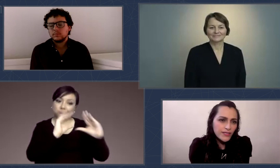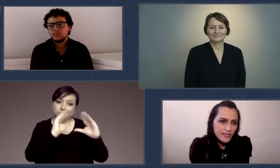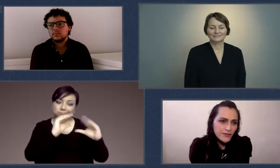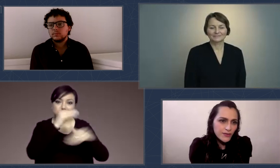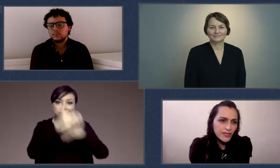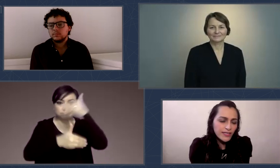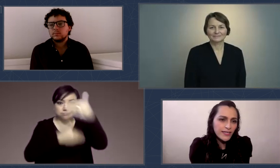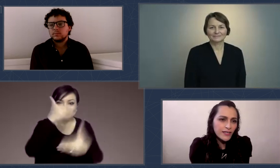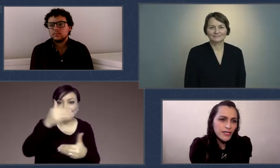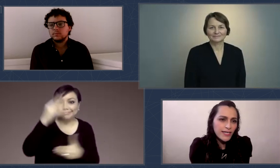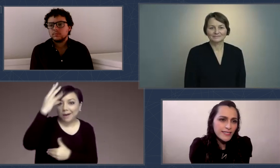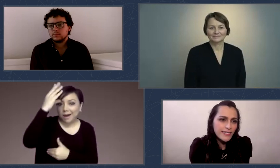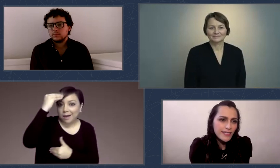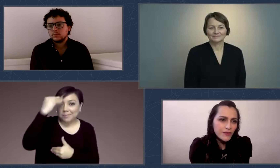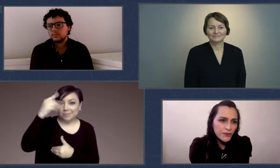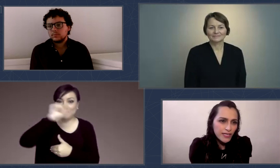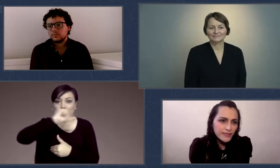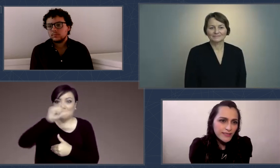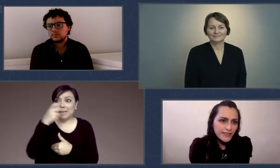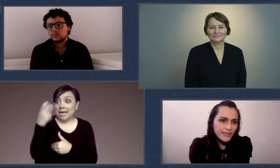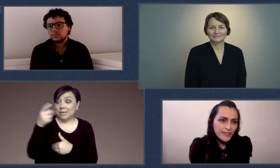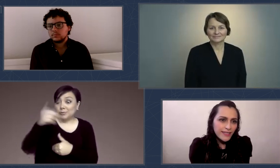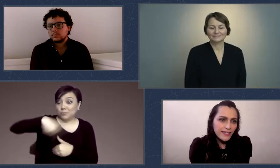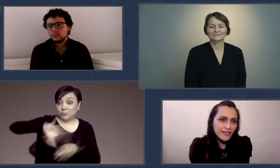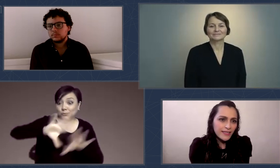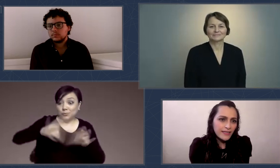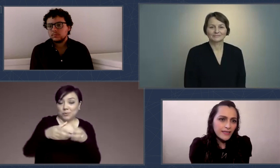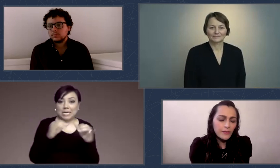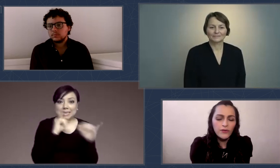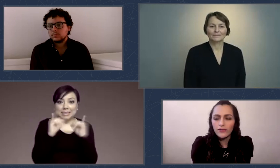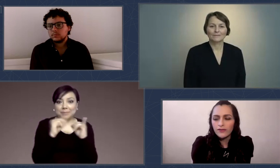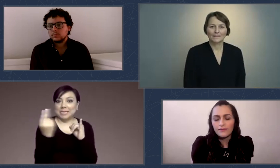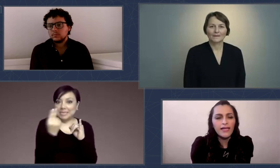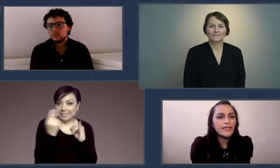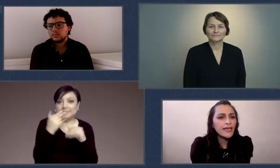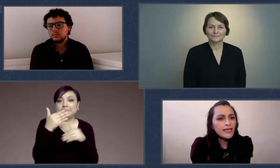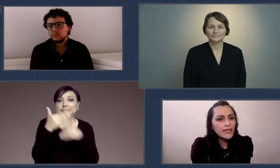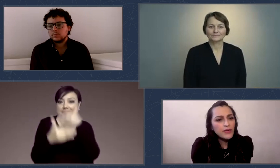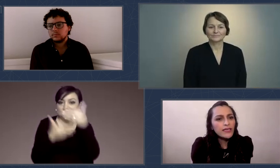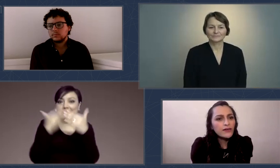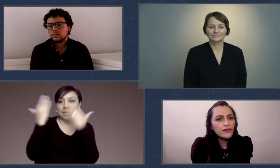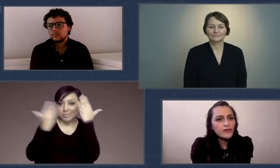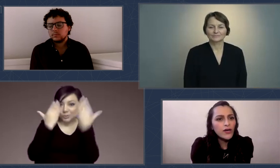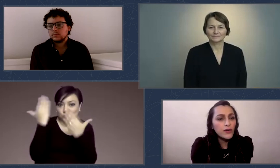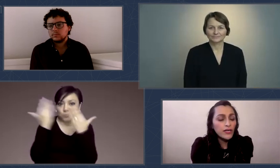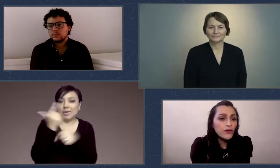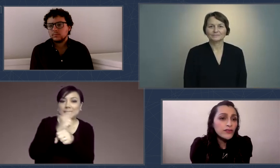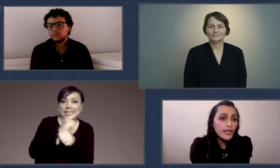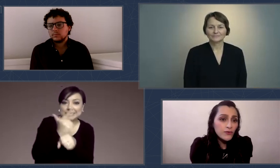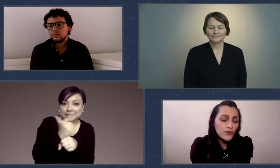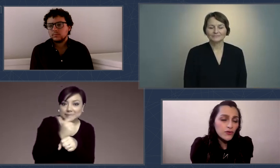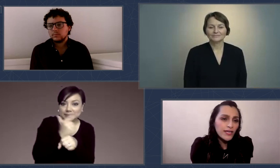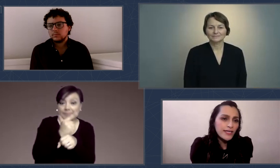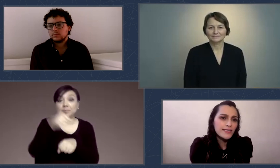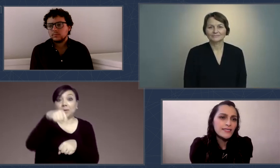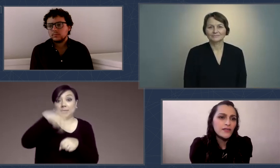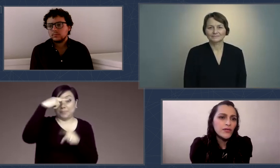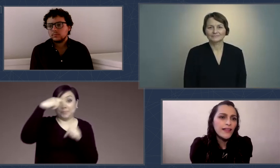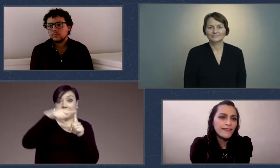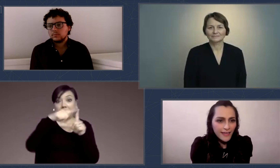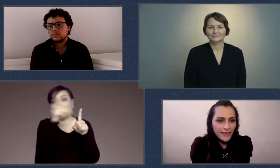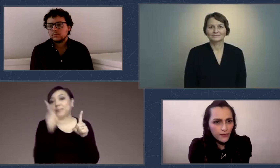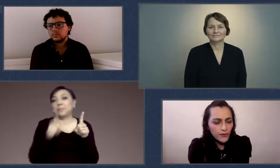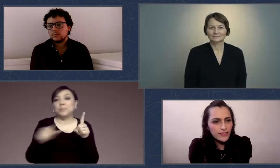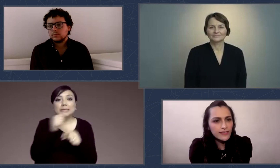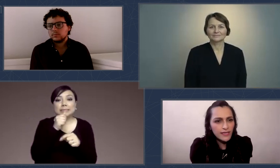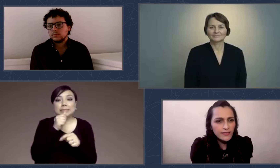entiendo, es eso, ¿no? Que tengan una licenciatura. Y bueno, aquí en México, aunque no contamos con una licenciatura